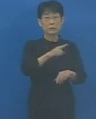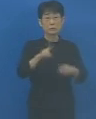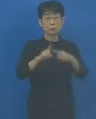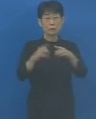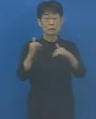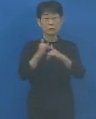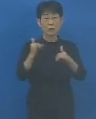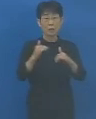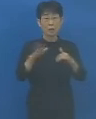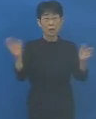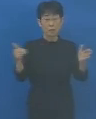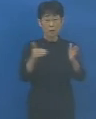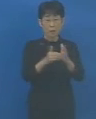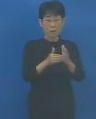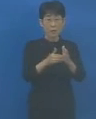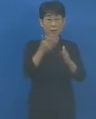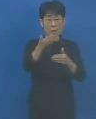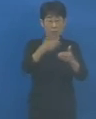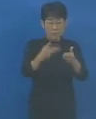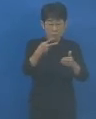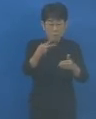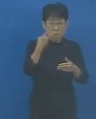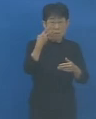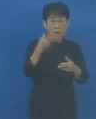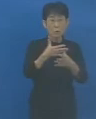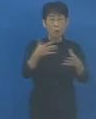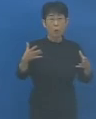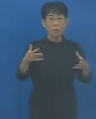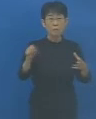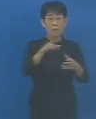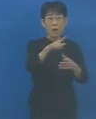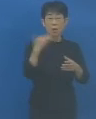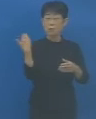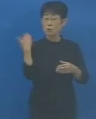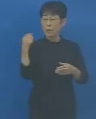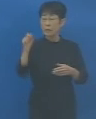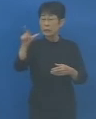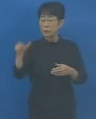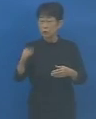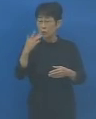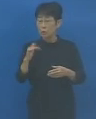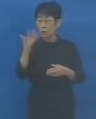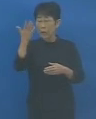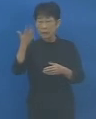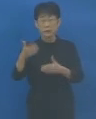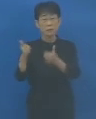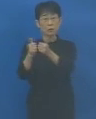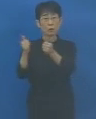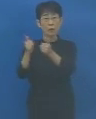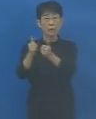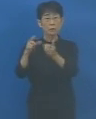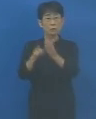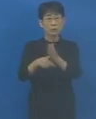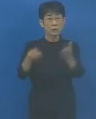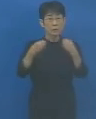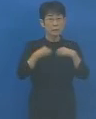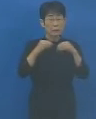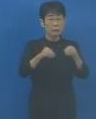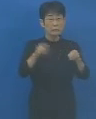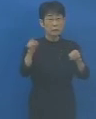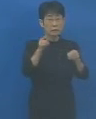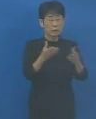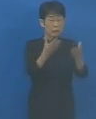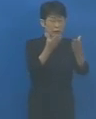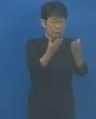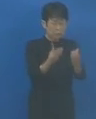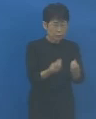感染者が発表されたと思うんですけれども、この前月曜日か火曜日の会議では今は感染が広がるか収束するかの